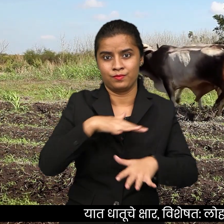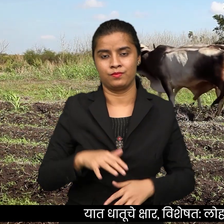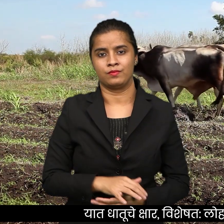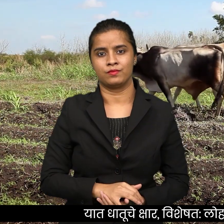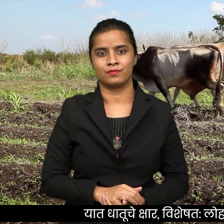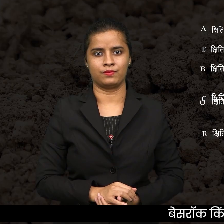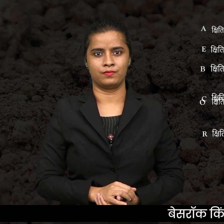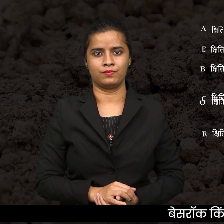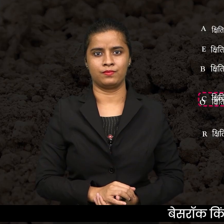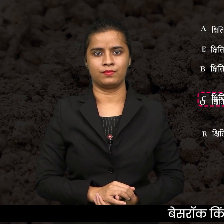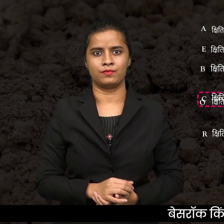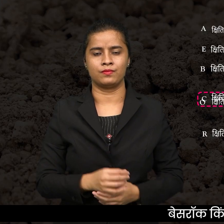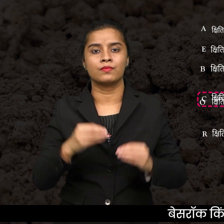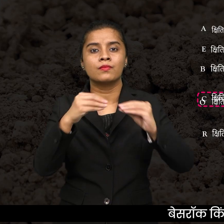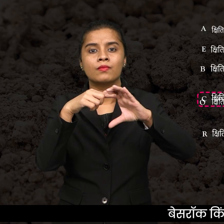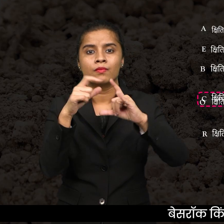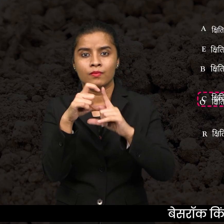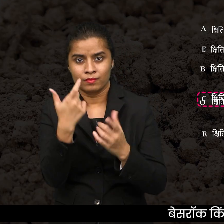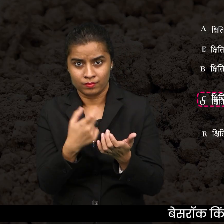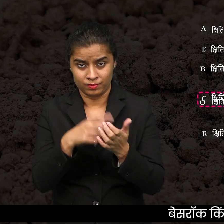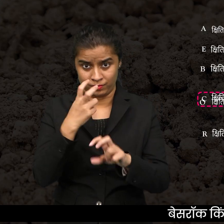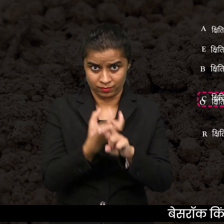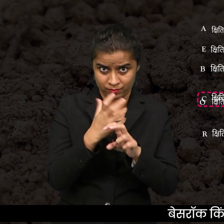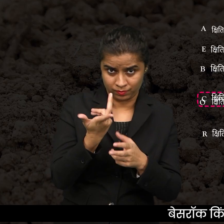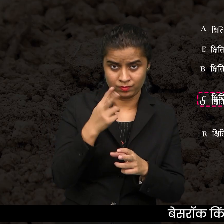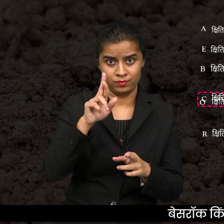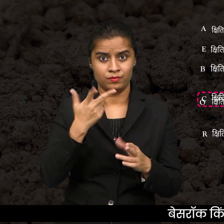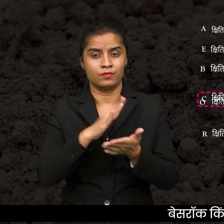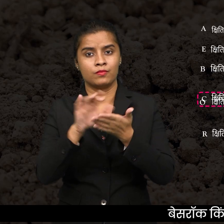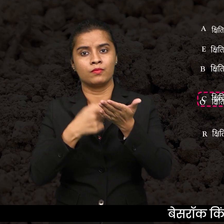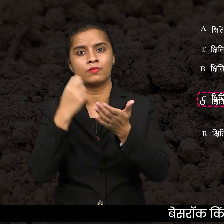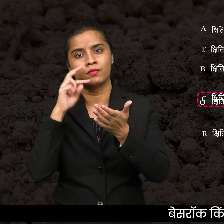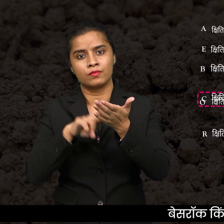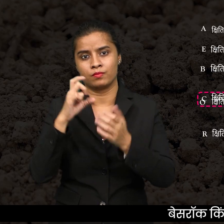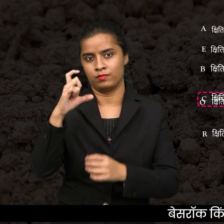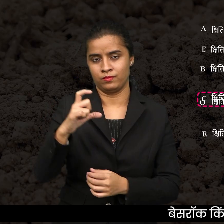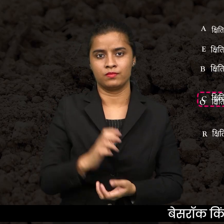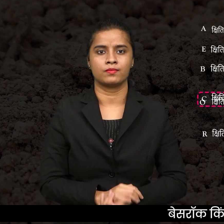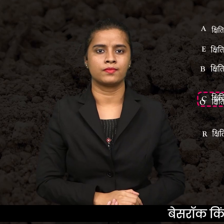असतो. बेस रॉक किंवा हॉरिझॉन सी.